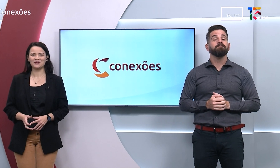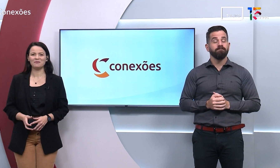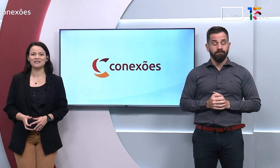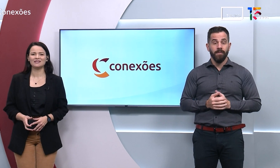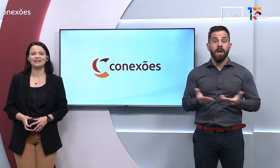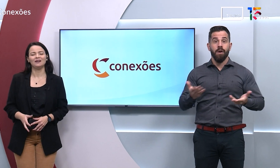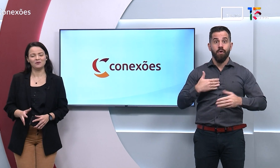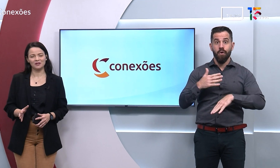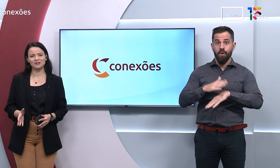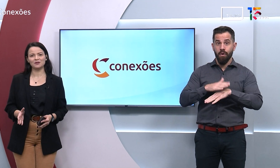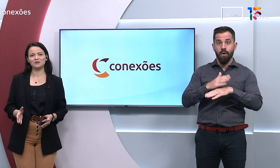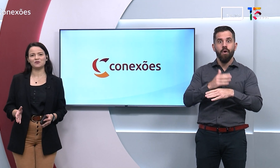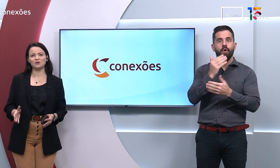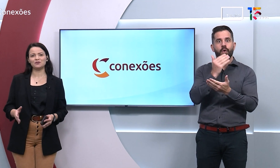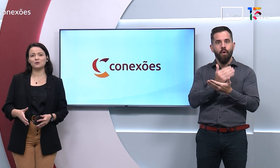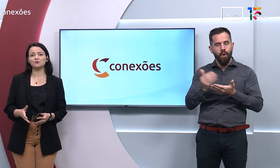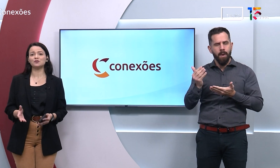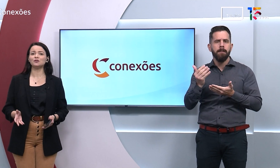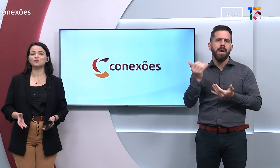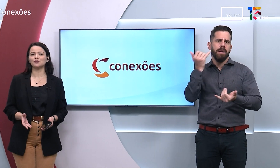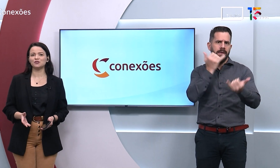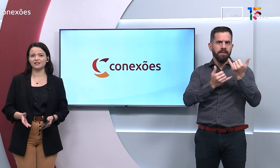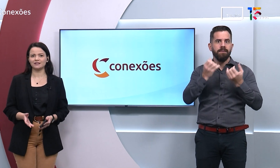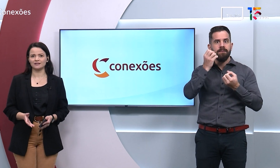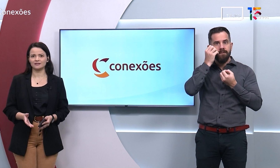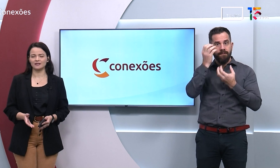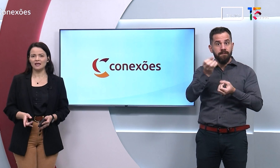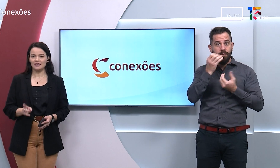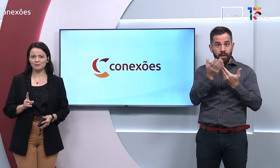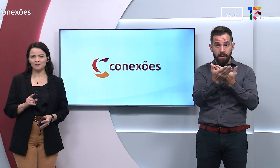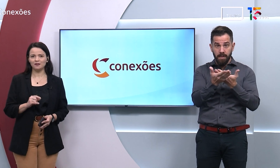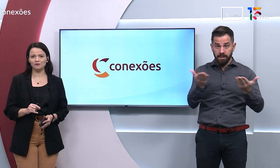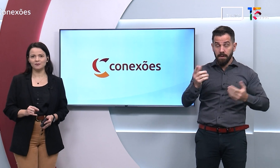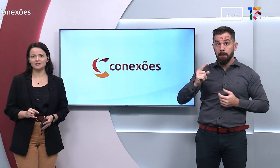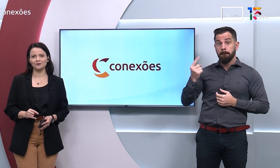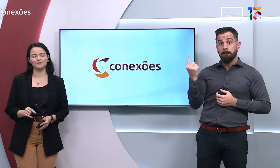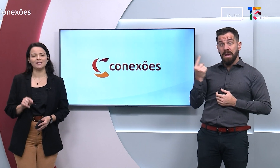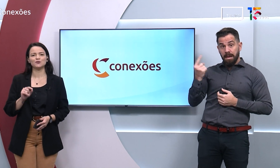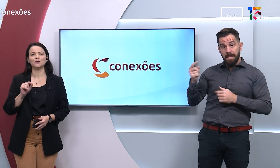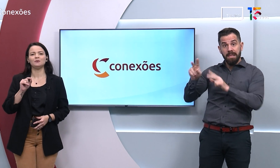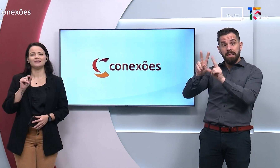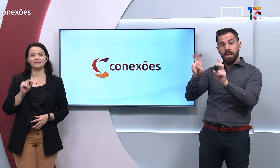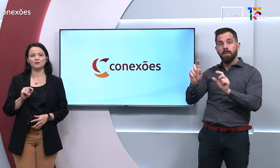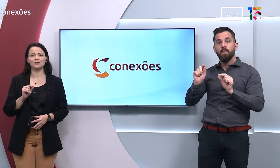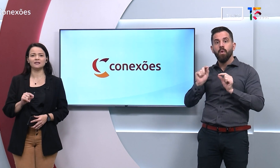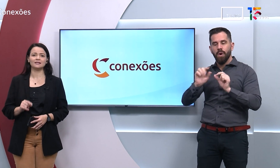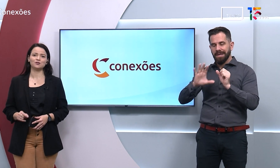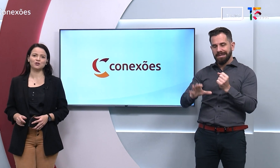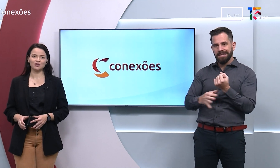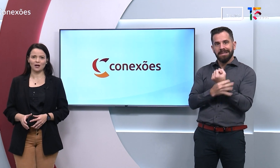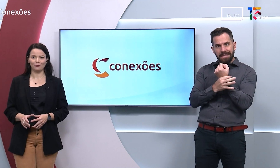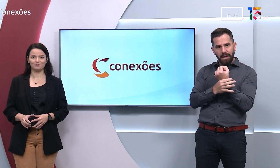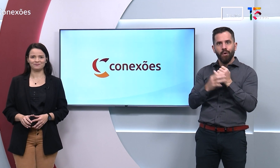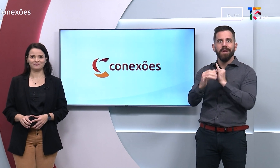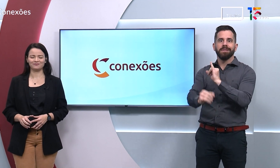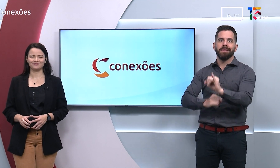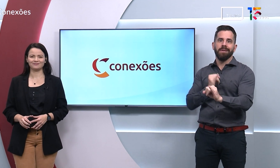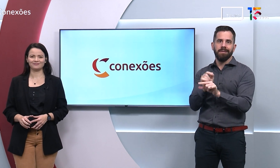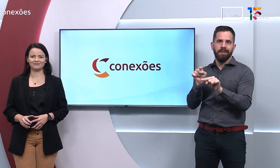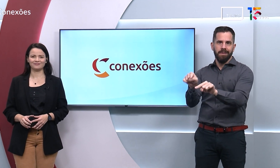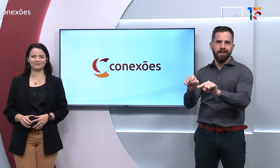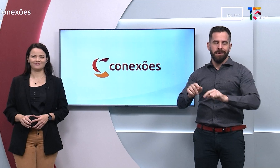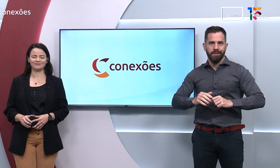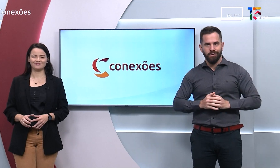Bem, a gente começa Conexões de hoje com um giro de notícias. E a primeira informação é sobre segurança digital.